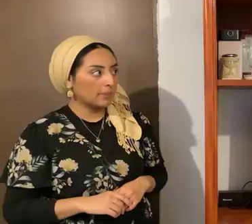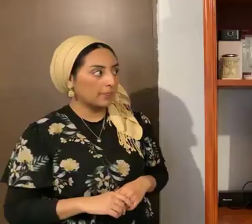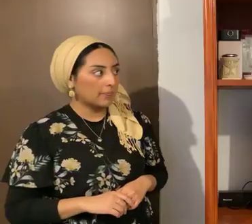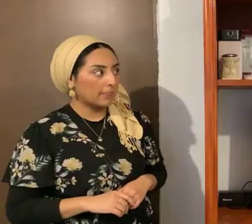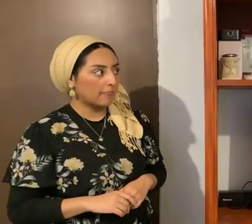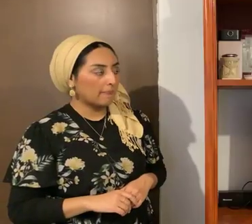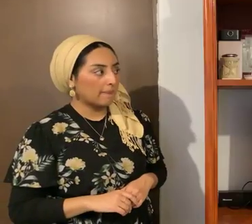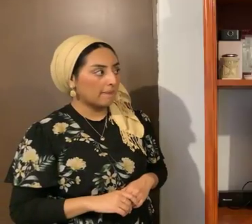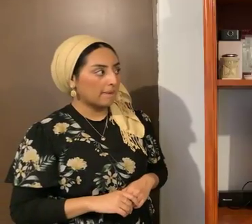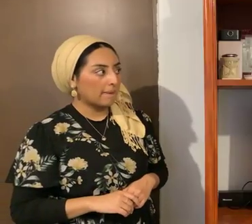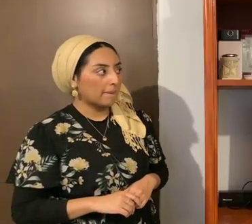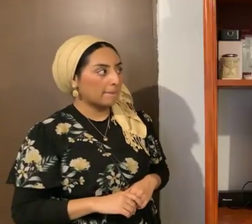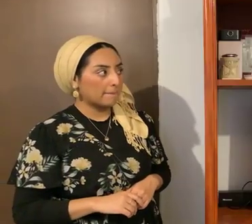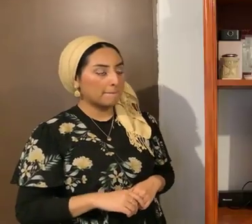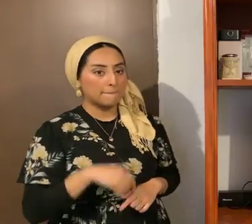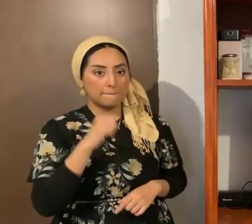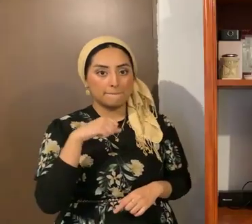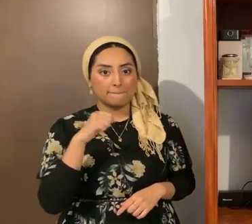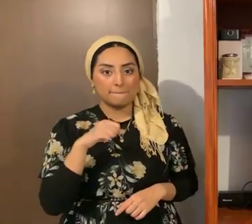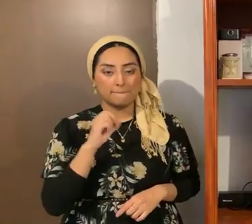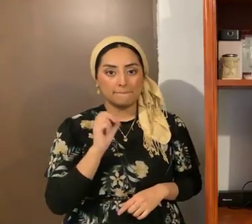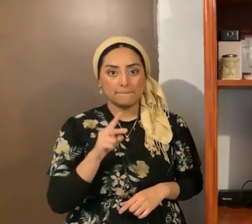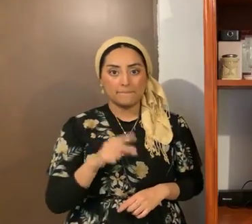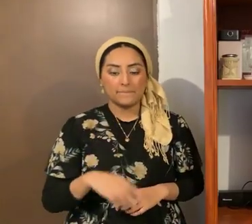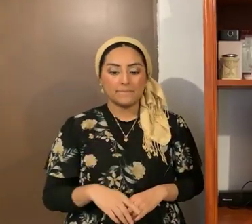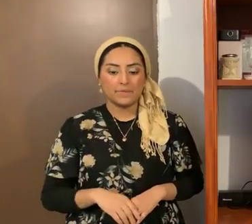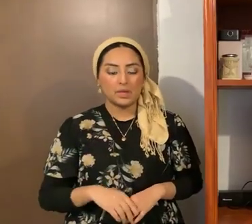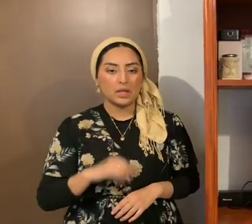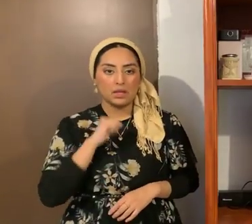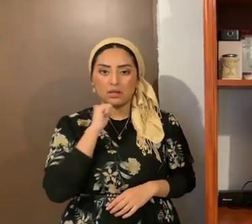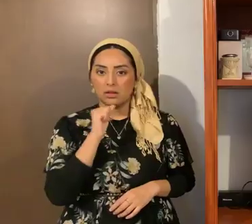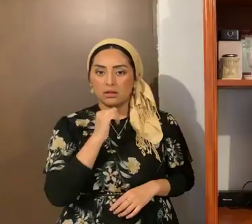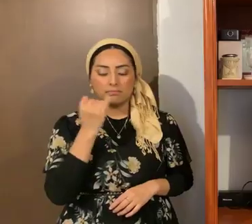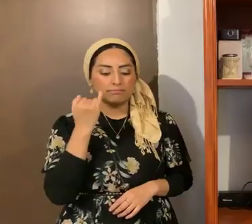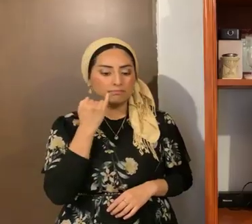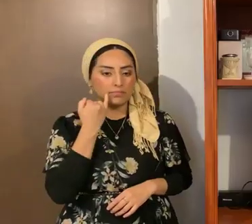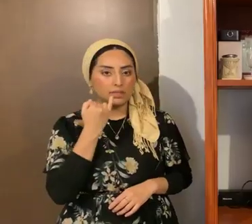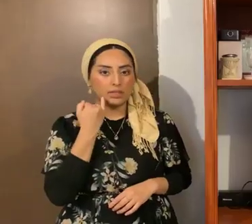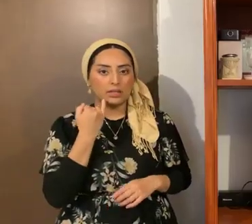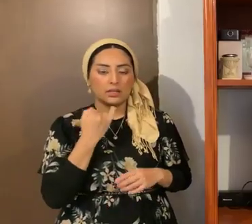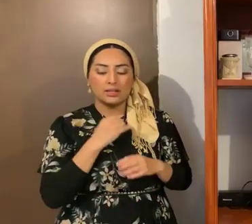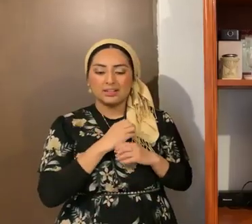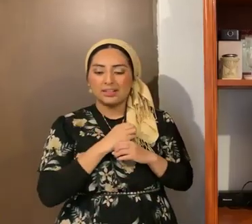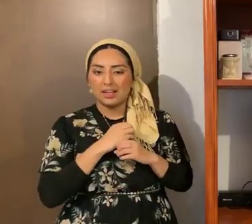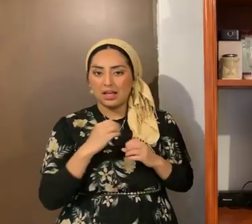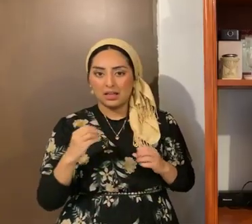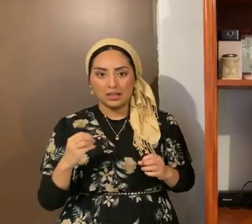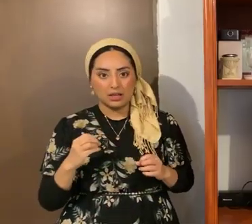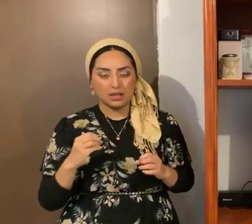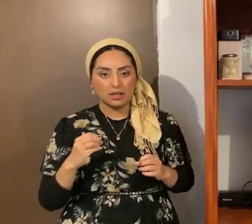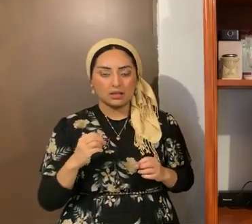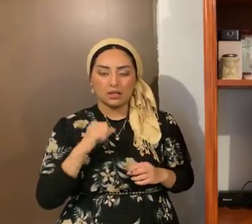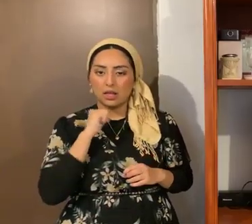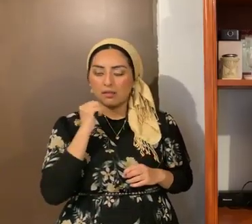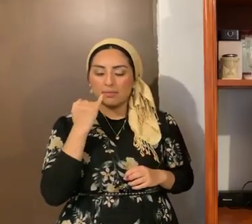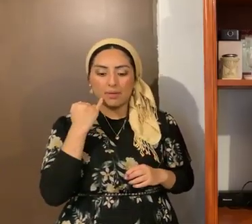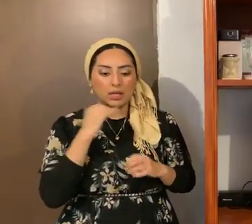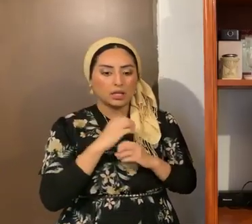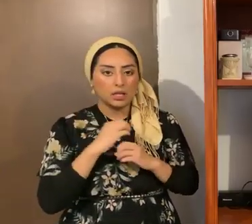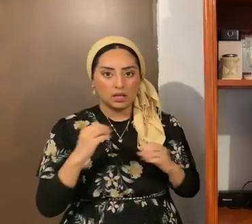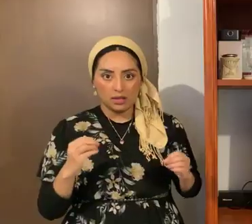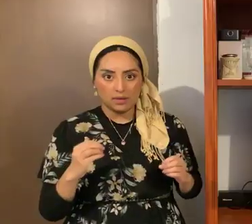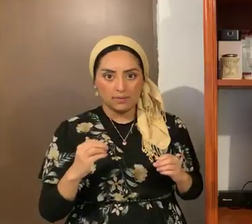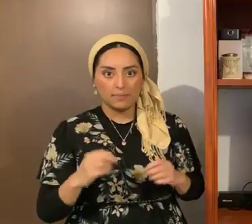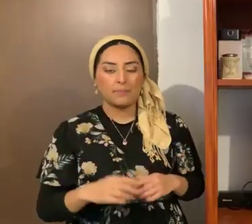¿Sí? ¿De acuerdo? No envidies nada, no envidies nada, no envidiemos nada.